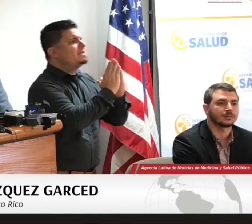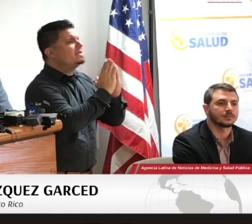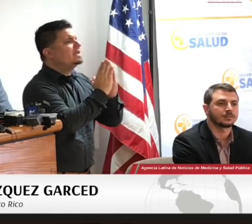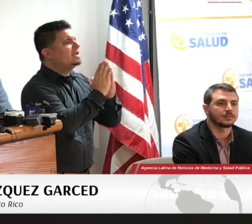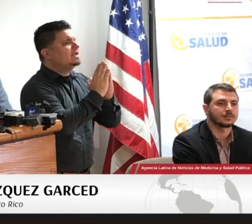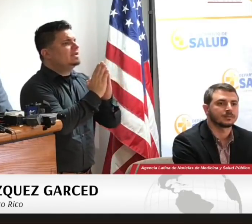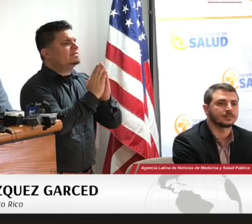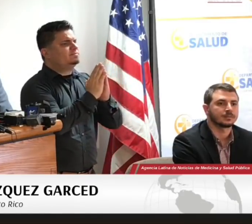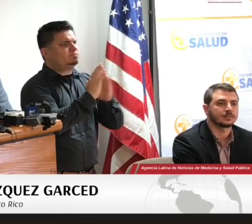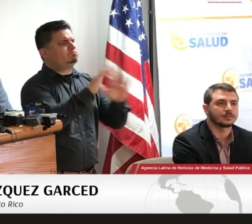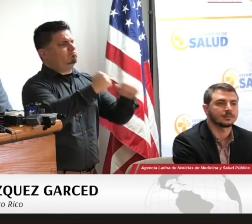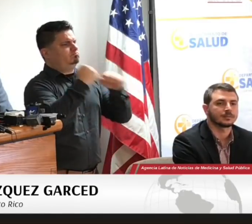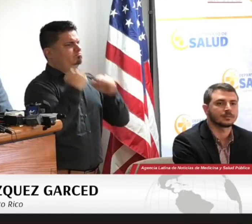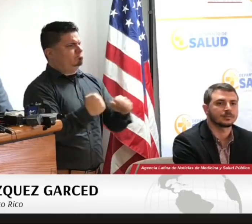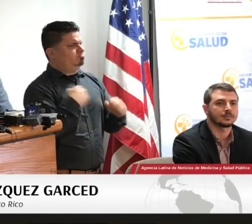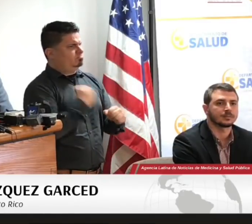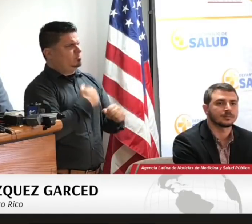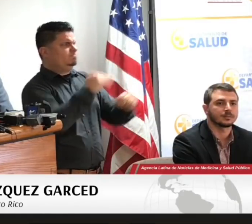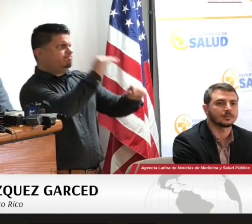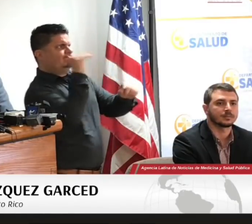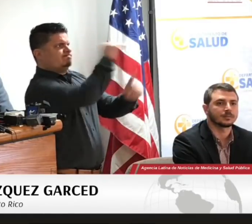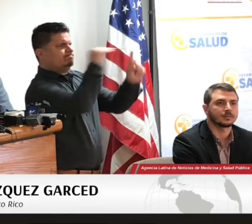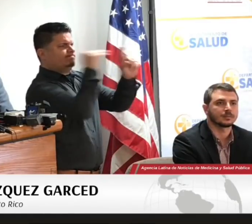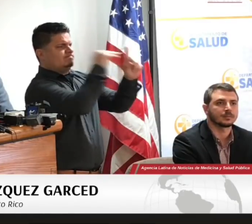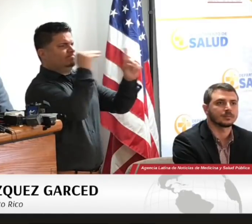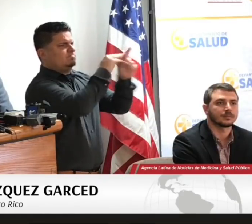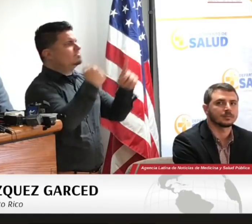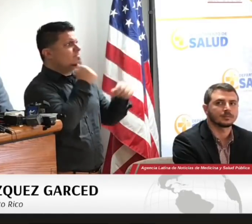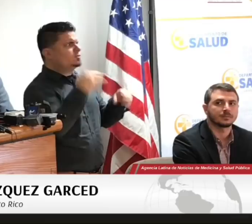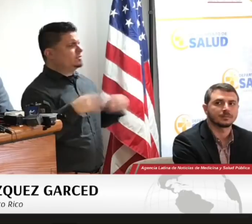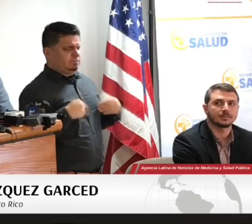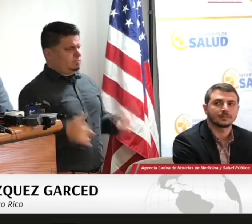vigoroso que hicimos de que era inaceptable de que esto estuviese pasando.